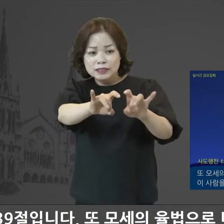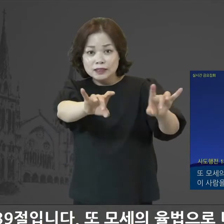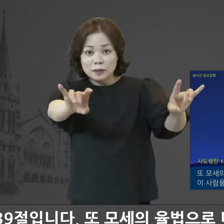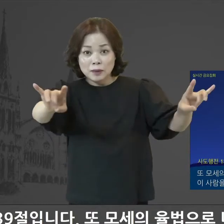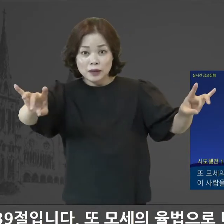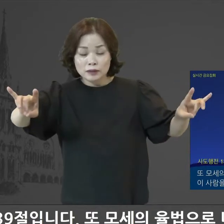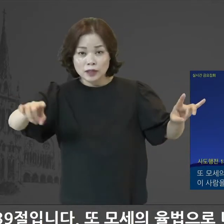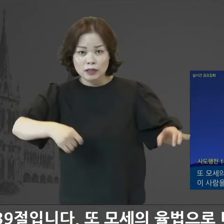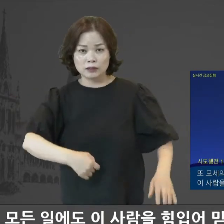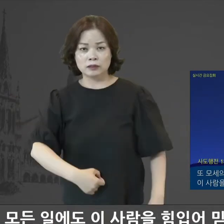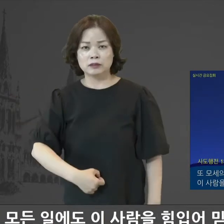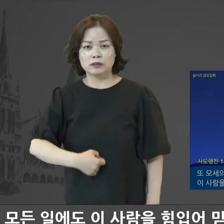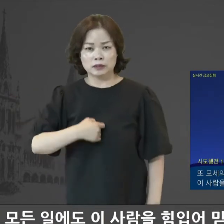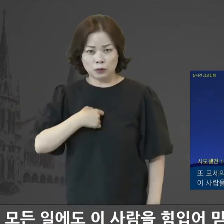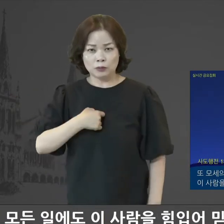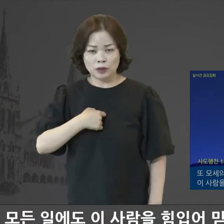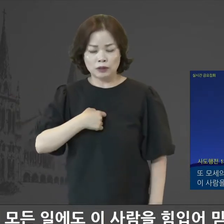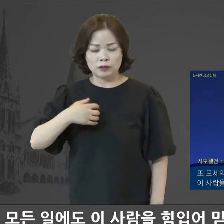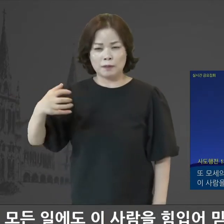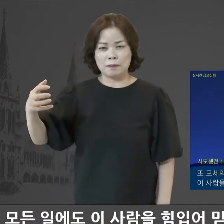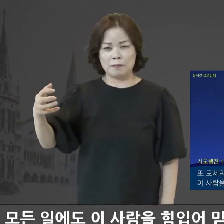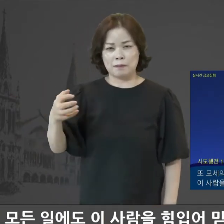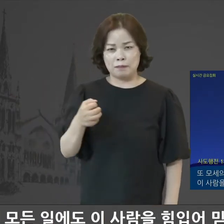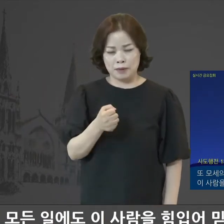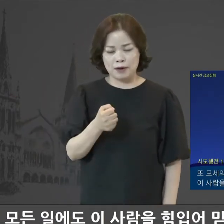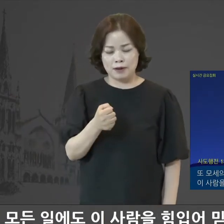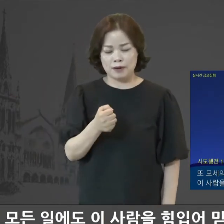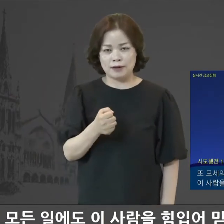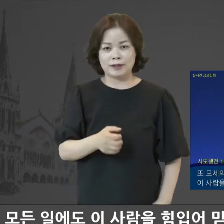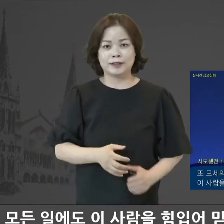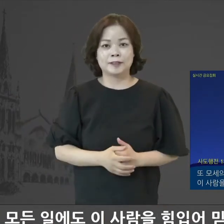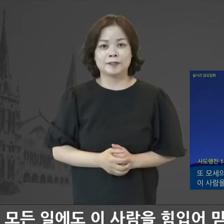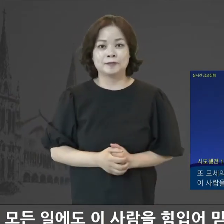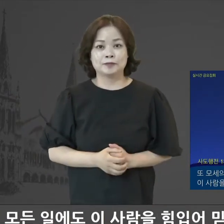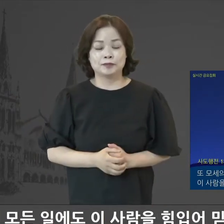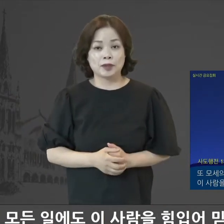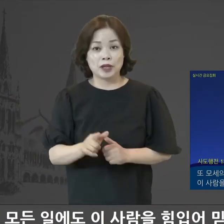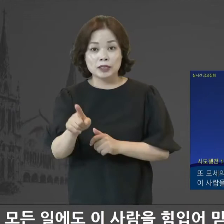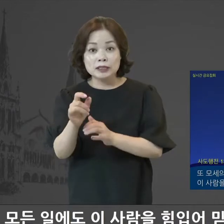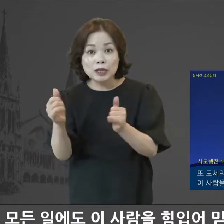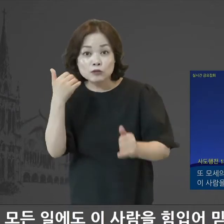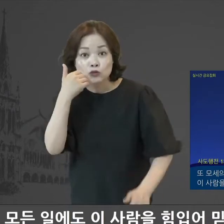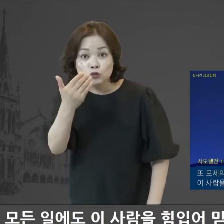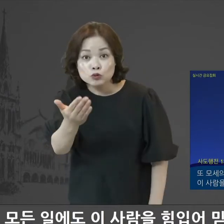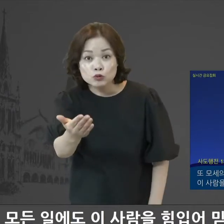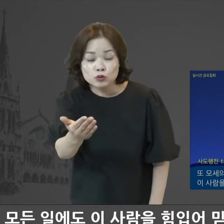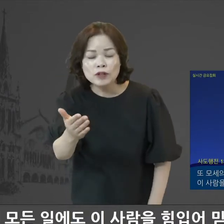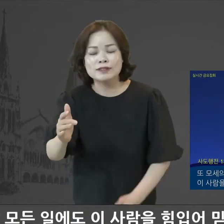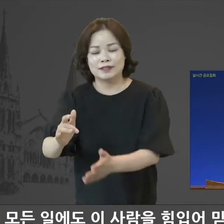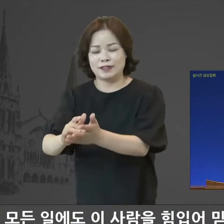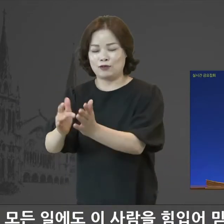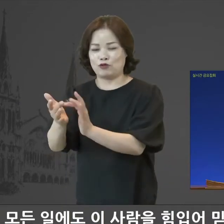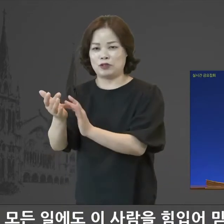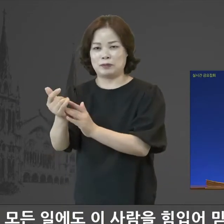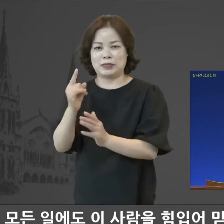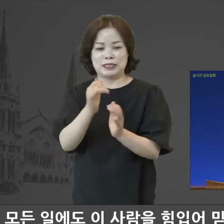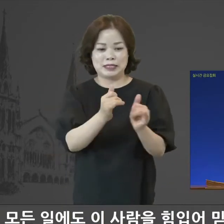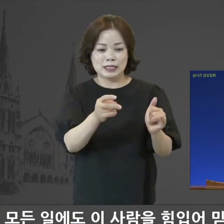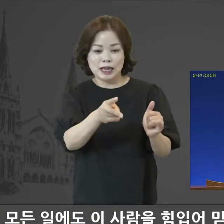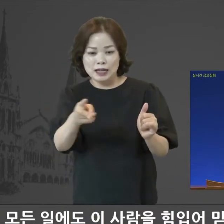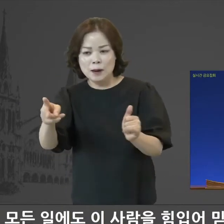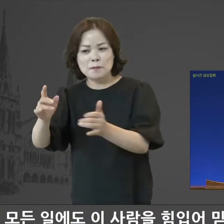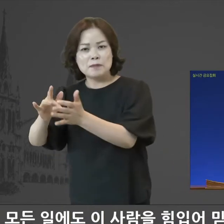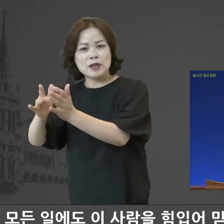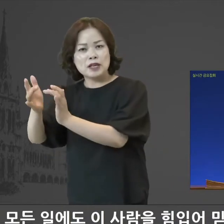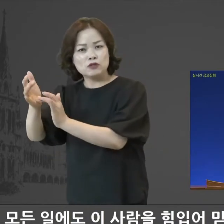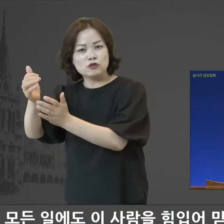자마다 의롭다 하심을 얻은 이것이라. 이 사람이 누굽니까? 예수님이죠. 예수님을